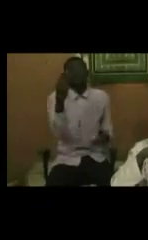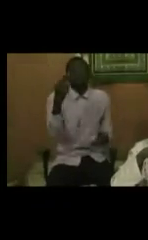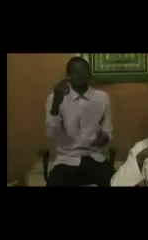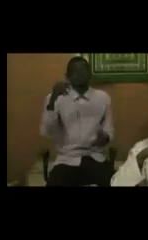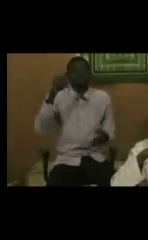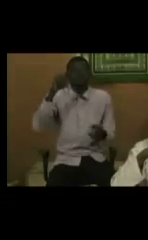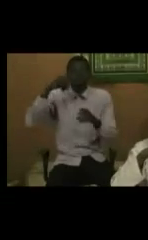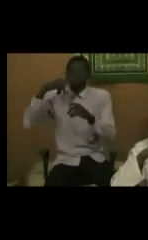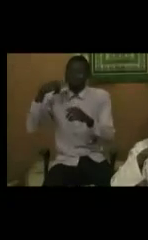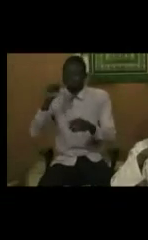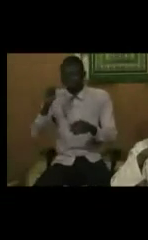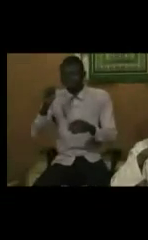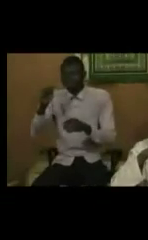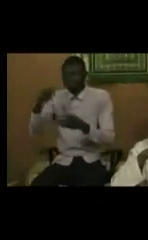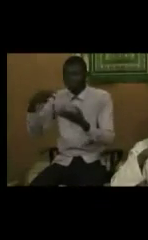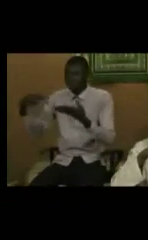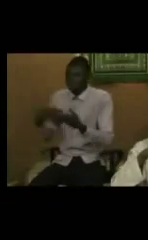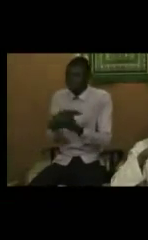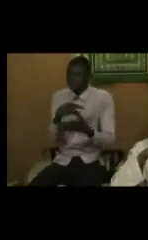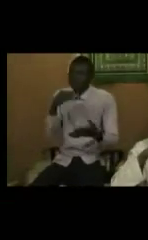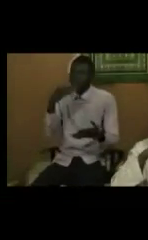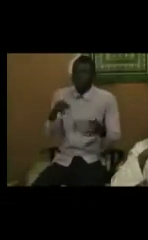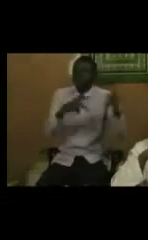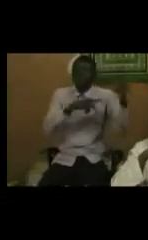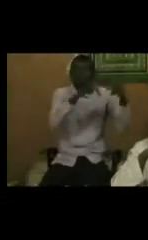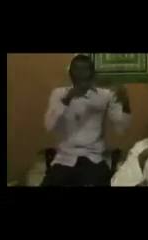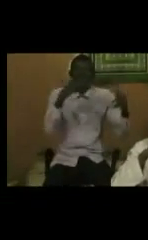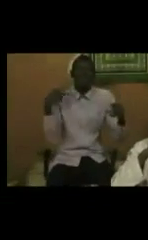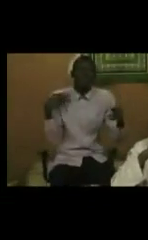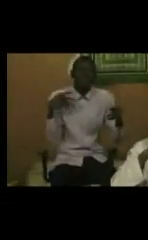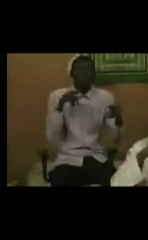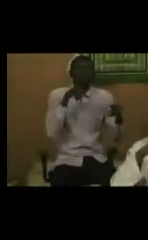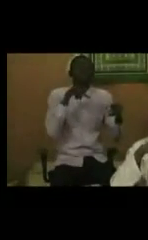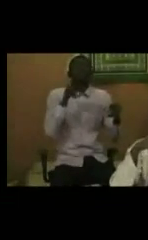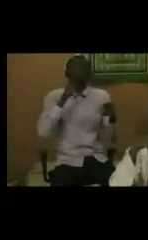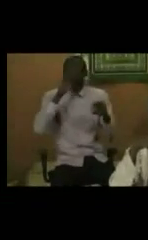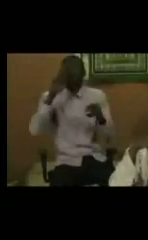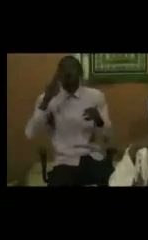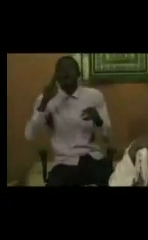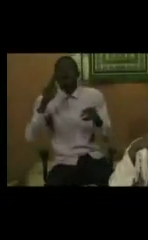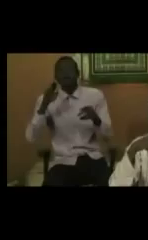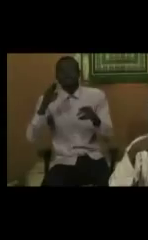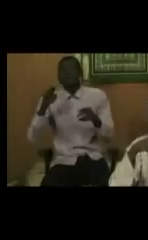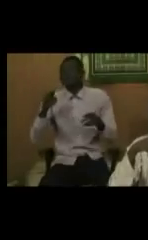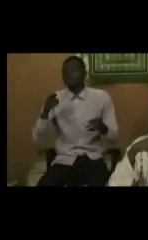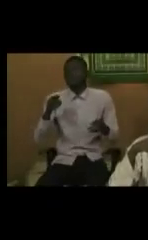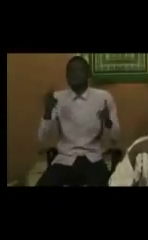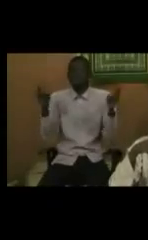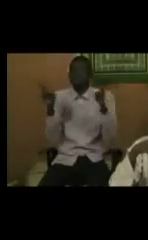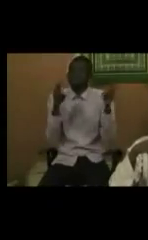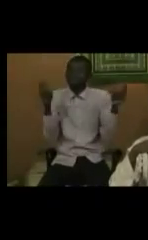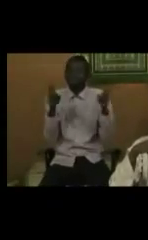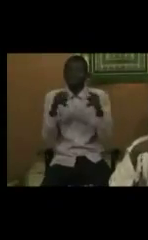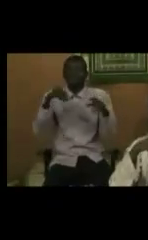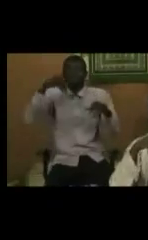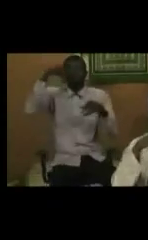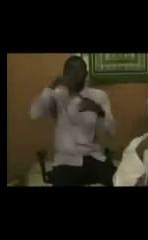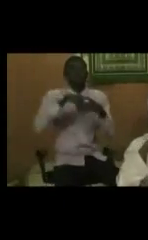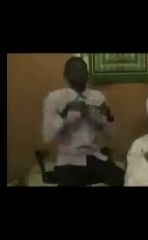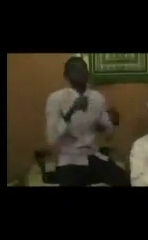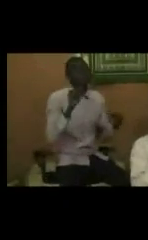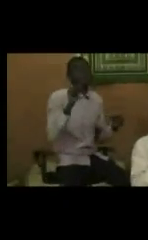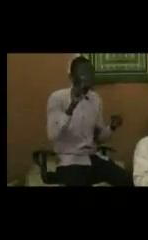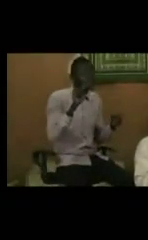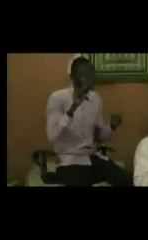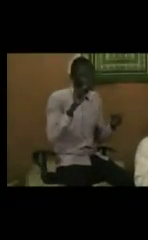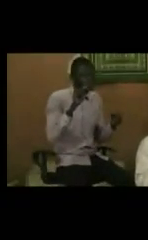mele lo kinu aila alasari magribi ishai to fu so ko diku se to ba fa ti kiraka